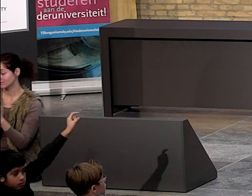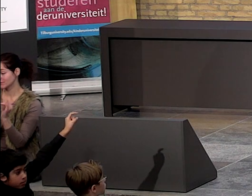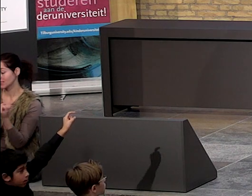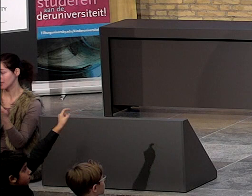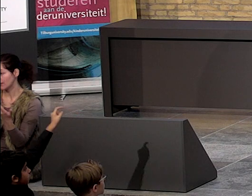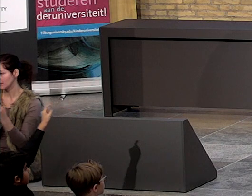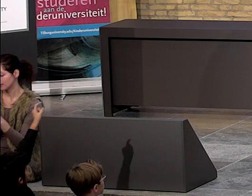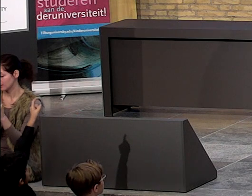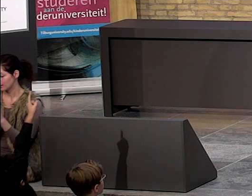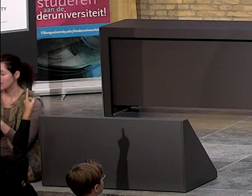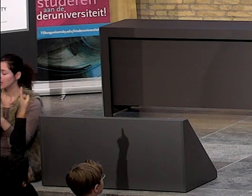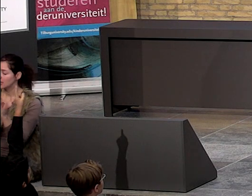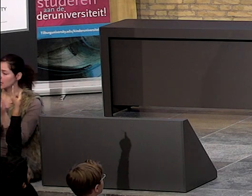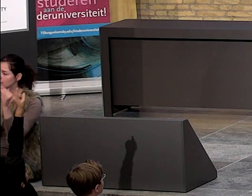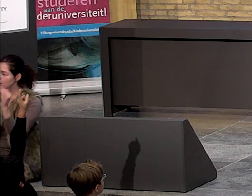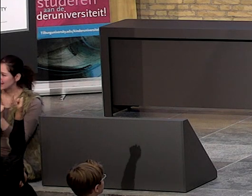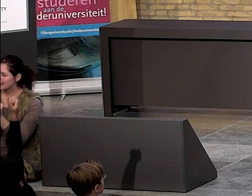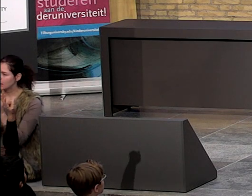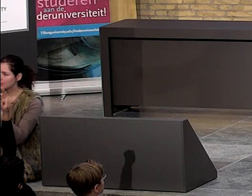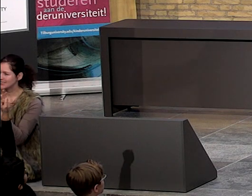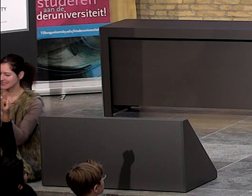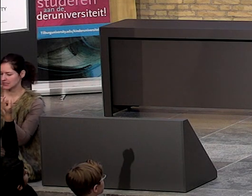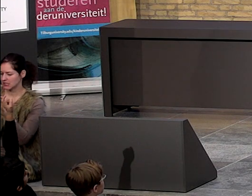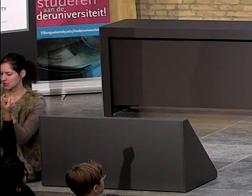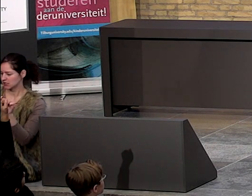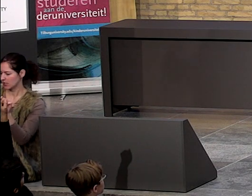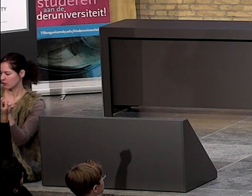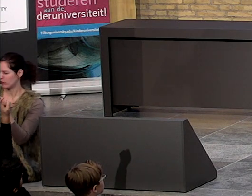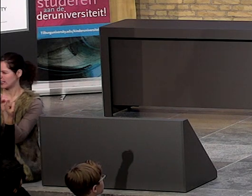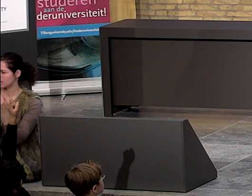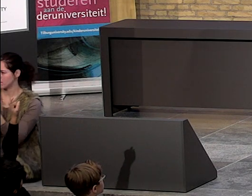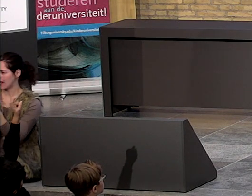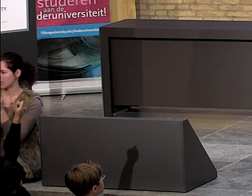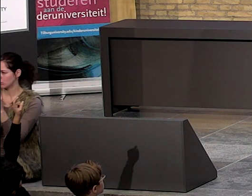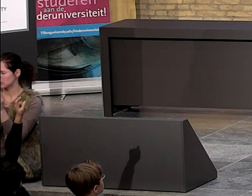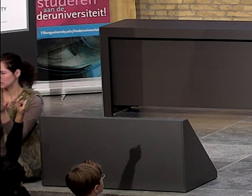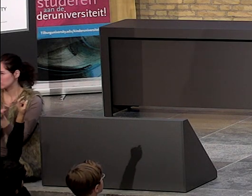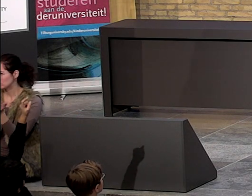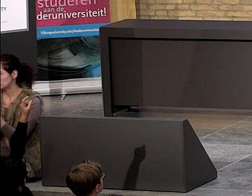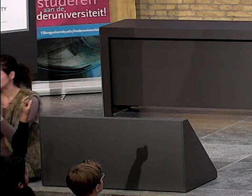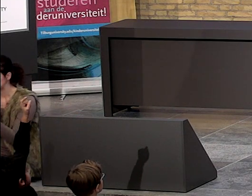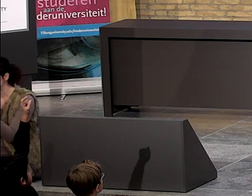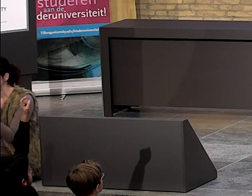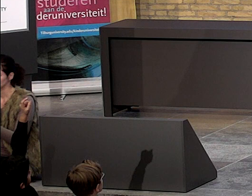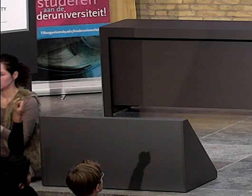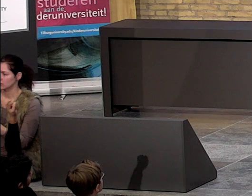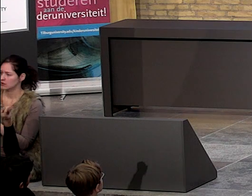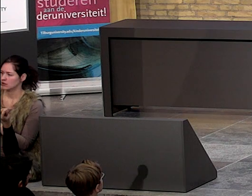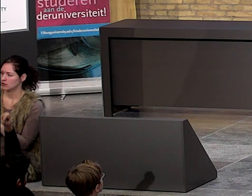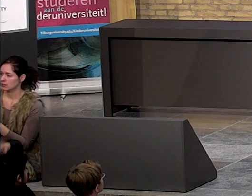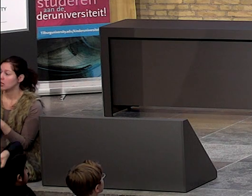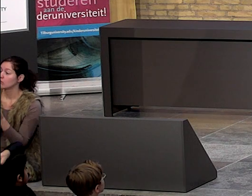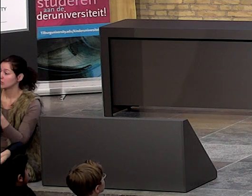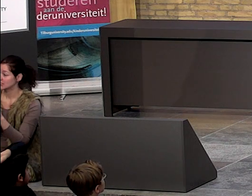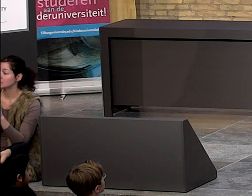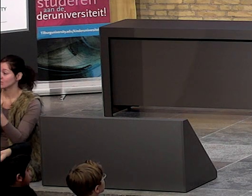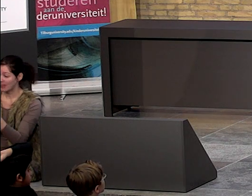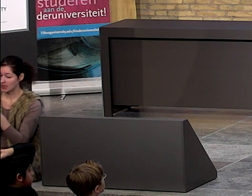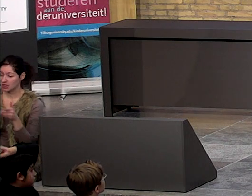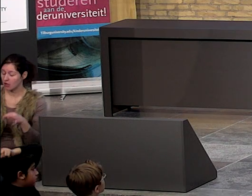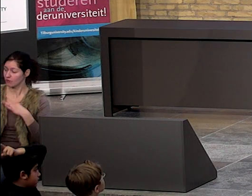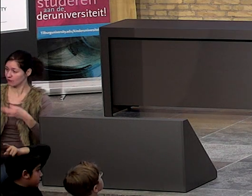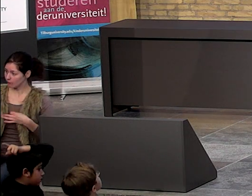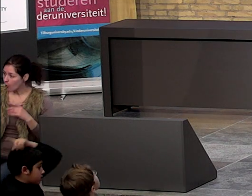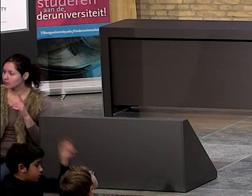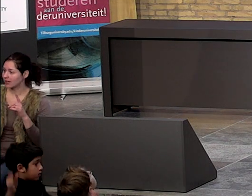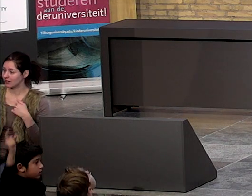je kon veel minder precies zo'n grafiekje maken, want je moest toch een beetje inschatten. Dit wordt allemaal uitgerekend. Het voordeel, overigens dames en heren,